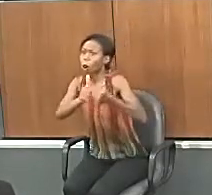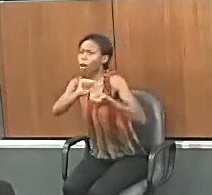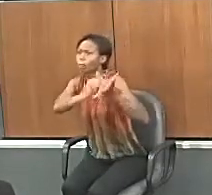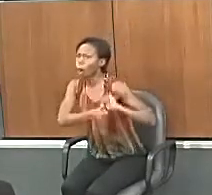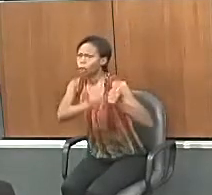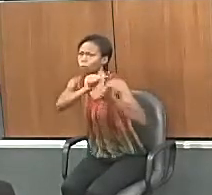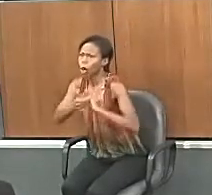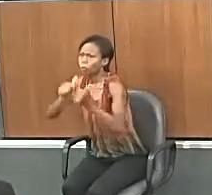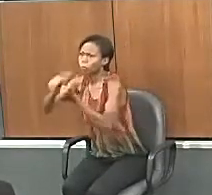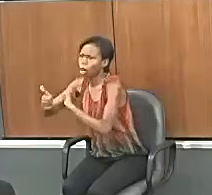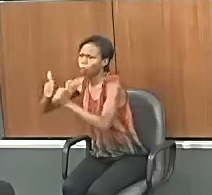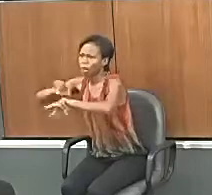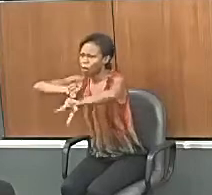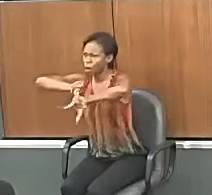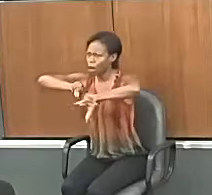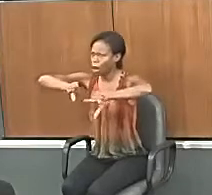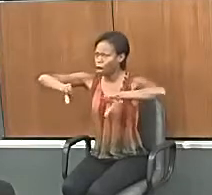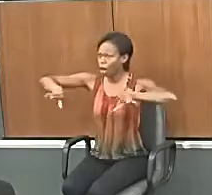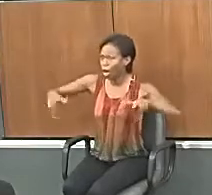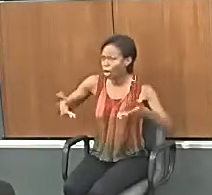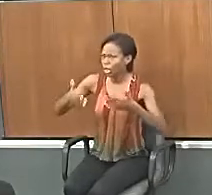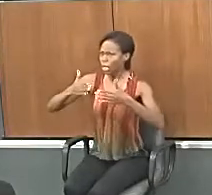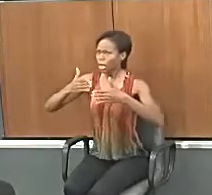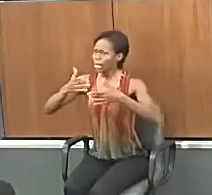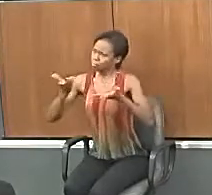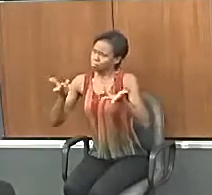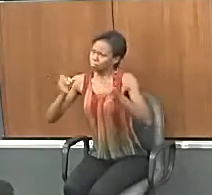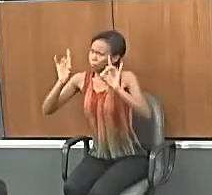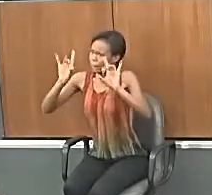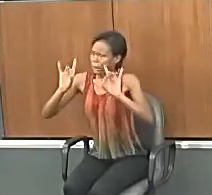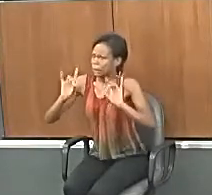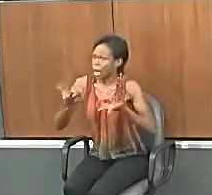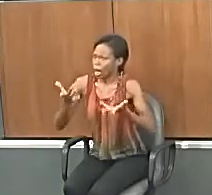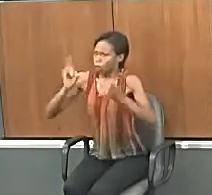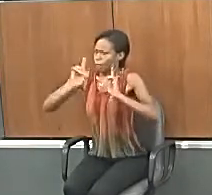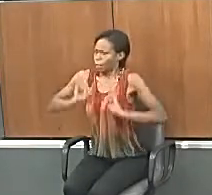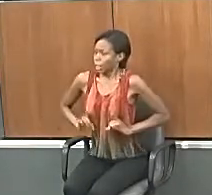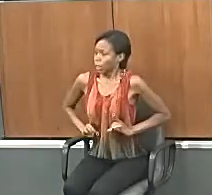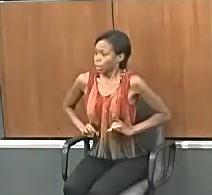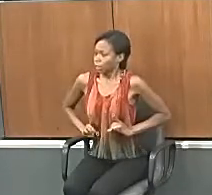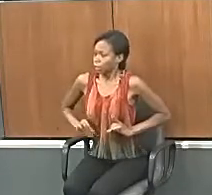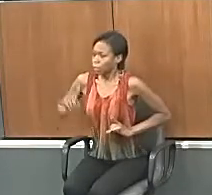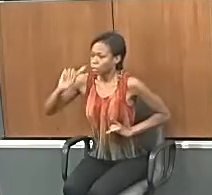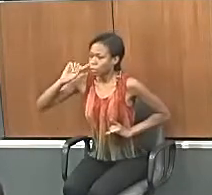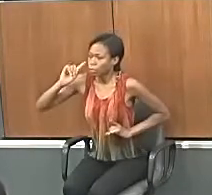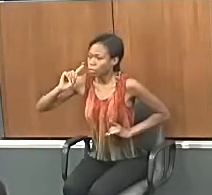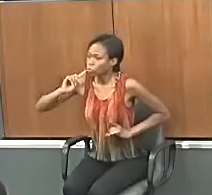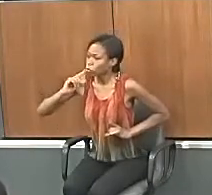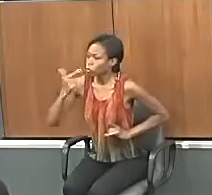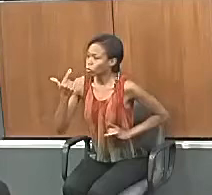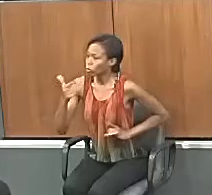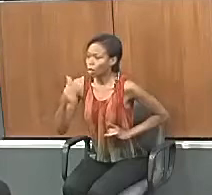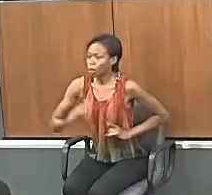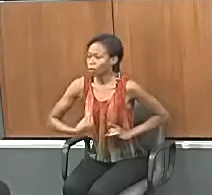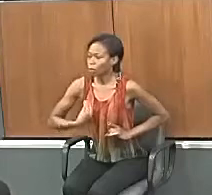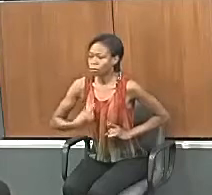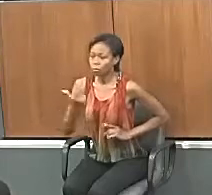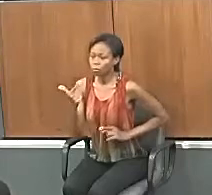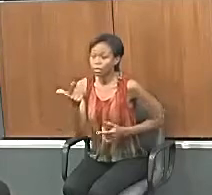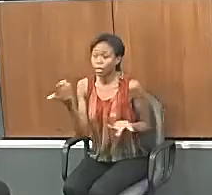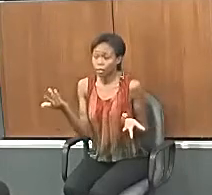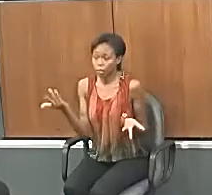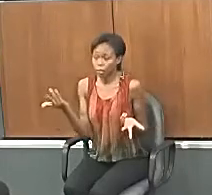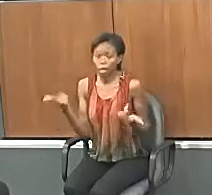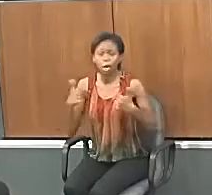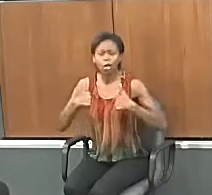espalhadas pelos municípios pelo estado de minas gerais nós não temos modalidades específicas e aí ou lança tem uma